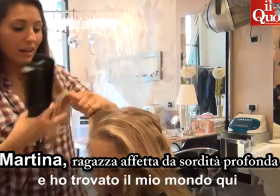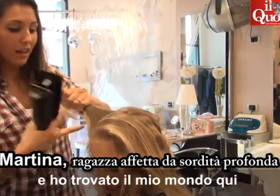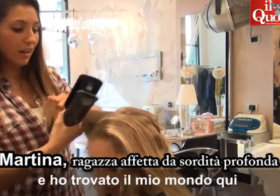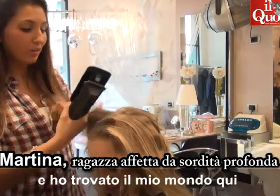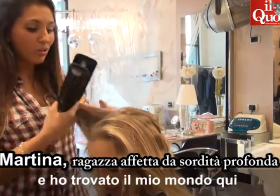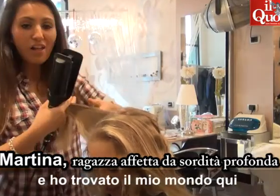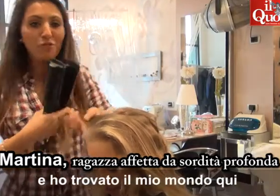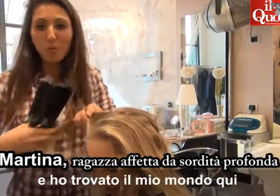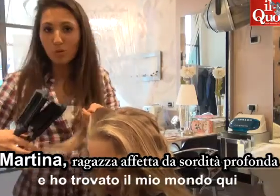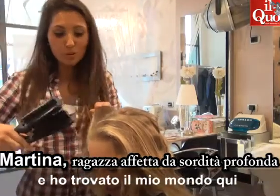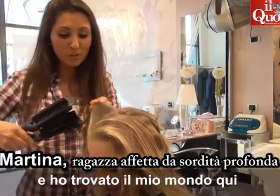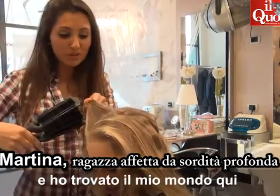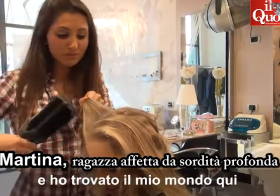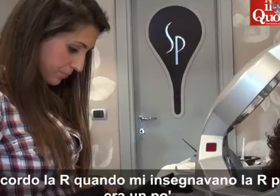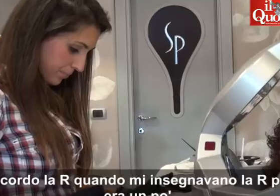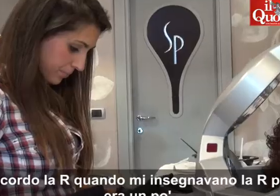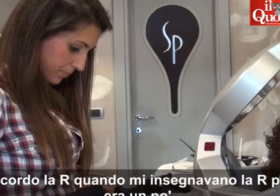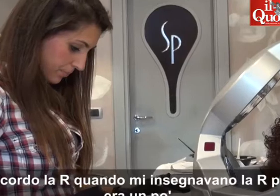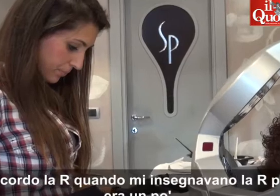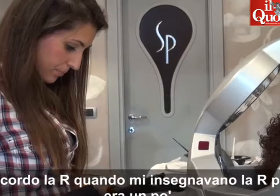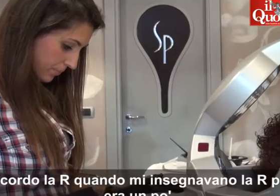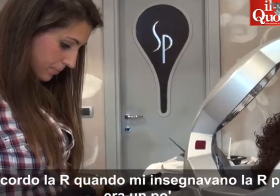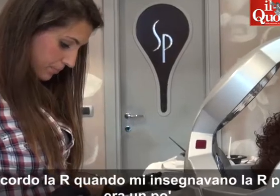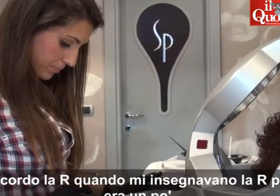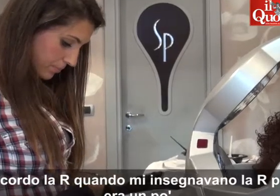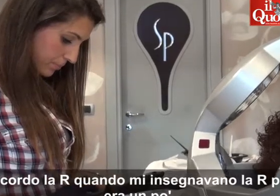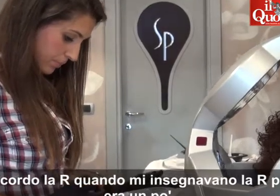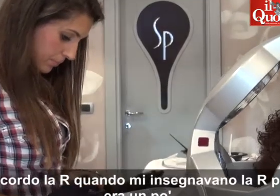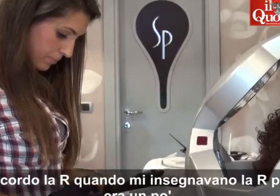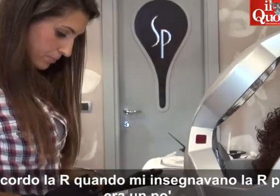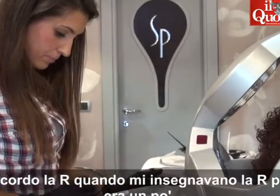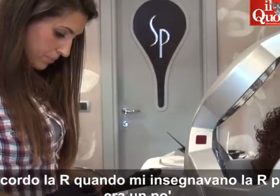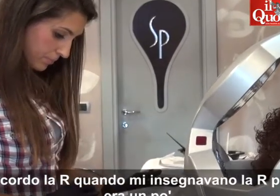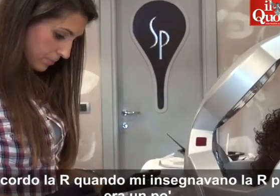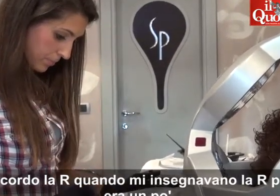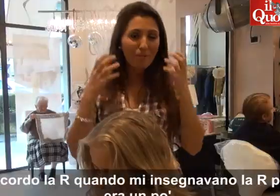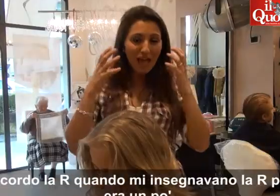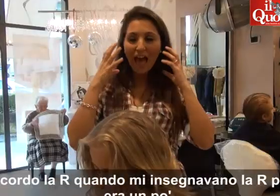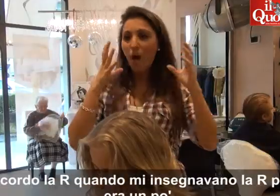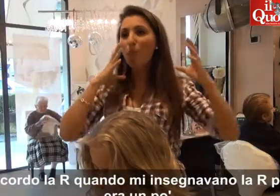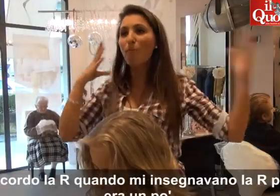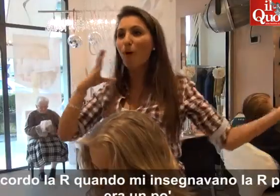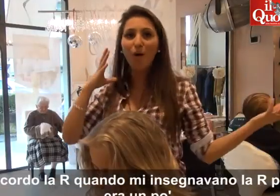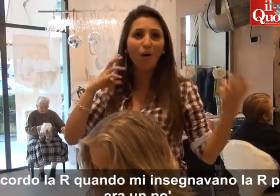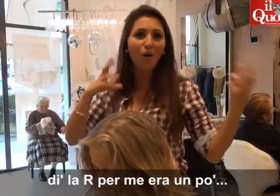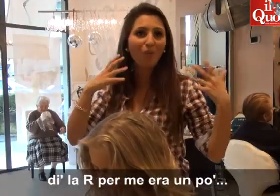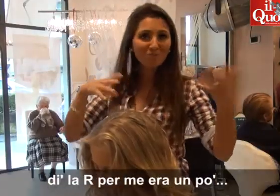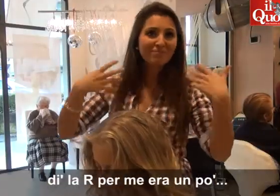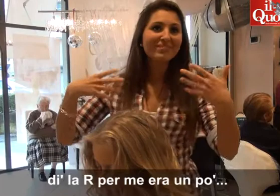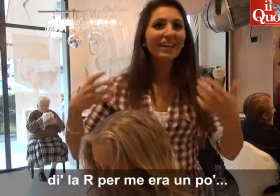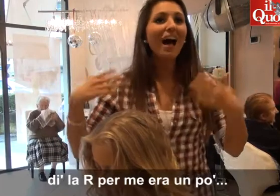ho trovato il mio mondo. Mi rivolto la R, quando mi insegnavano la R, per me era un po'...